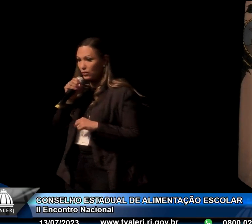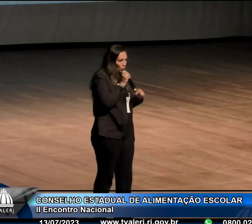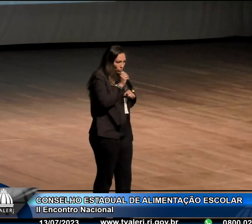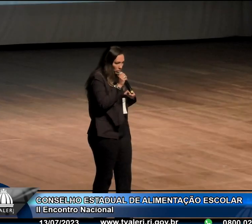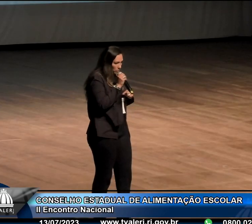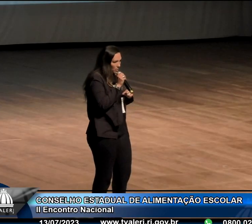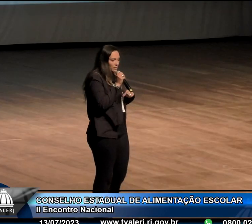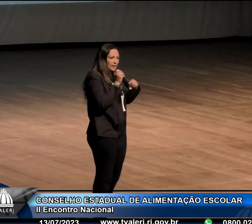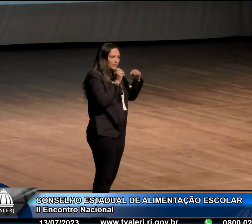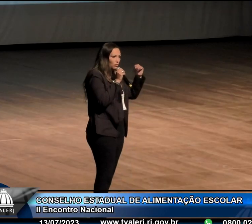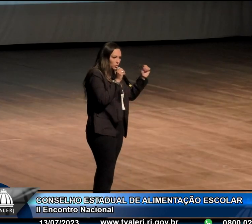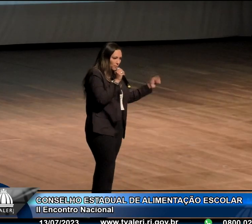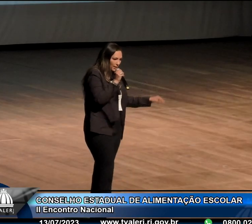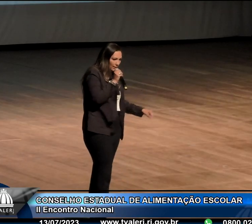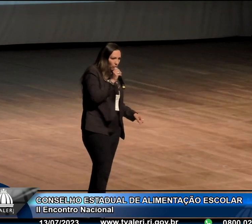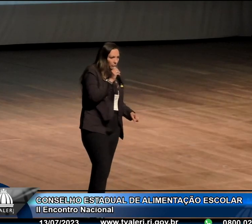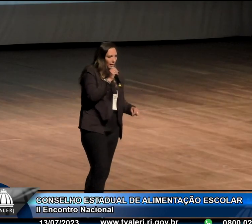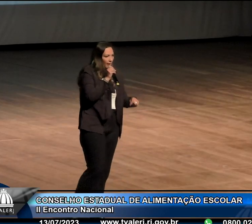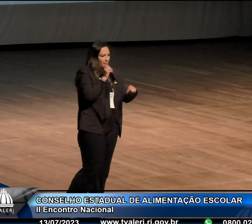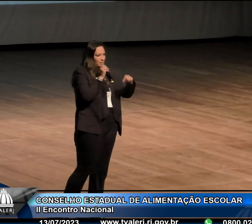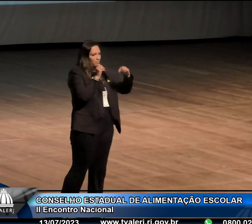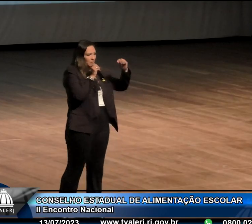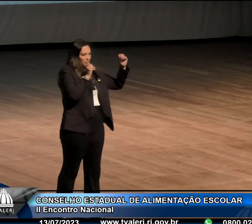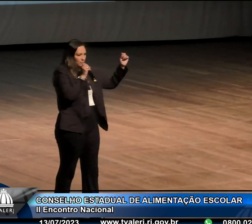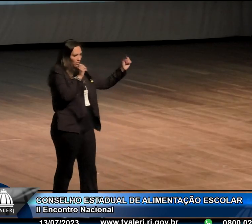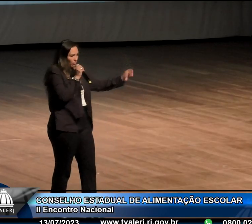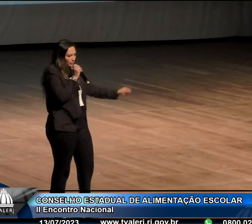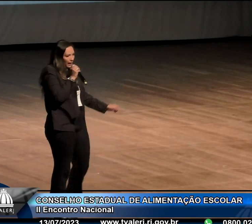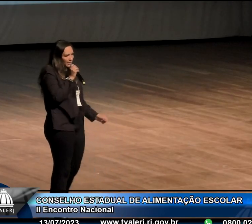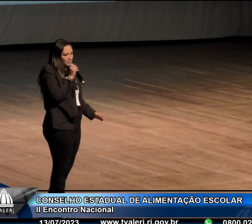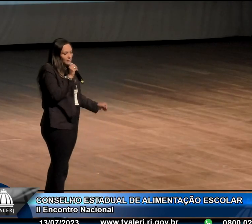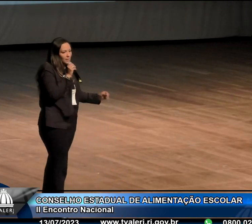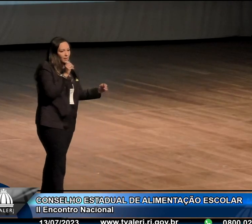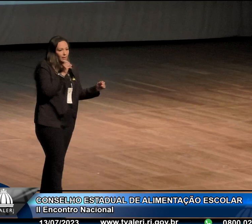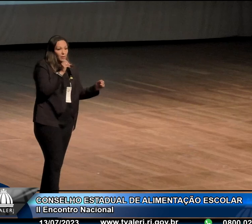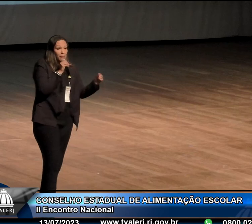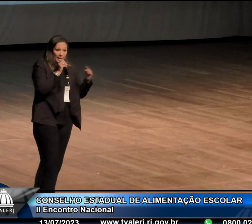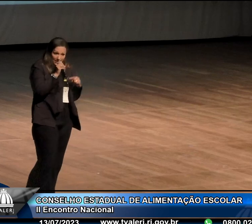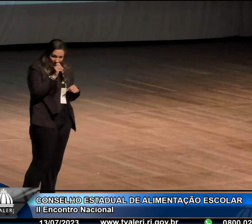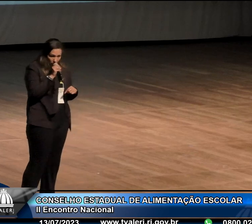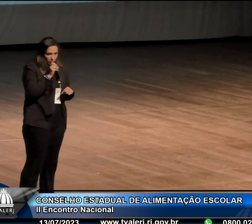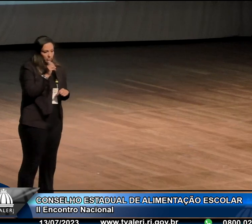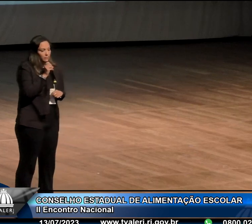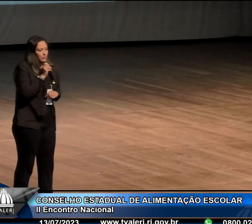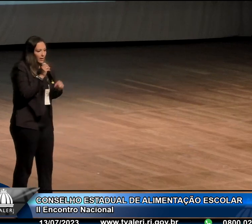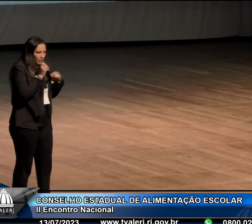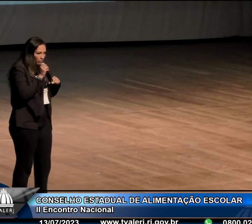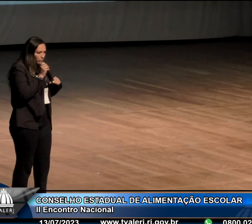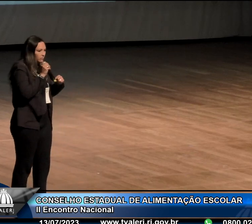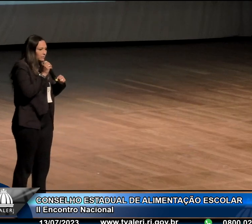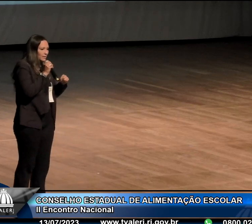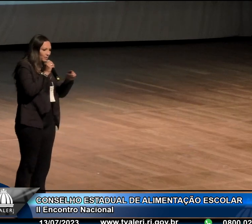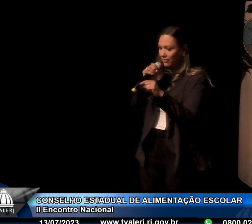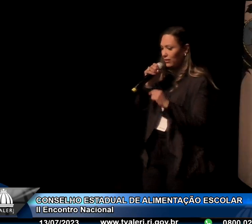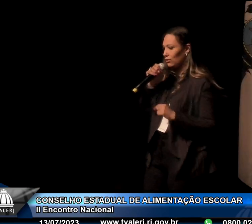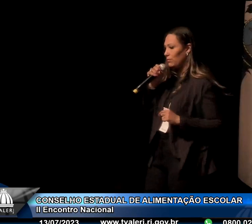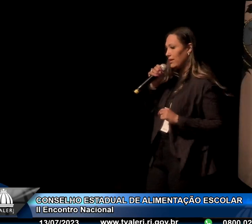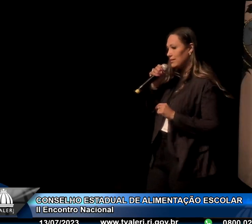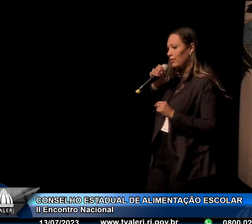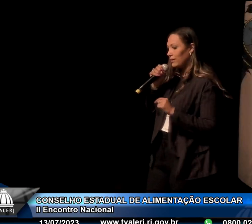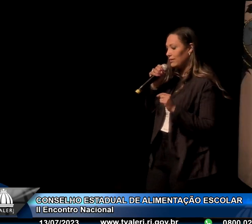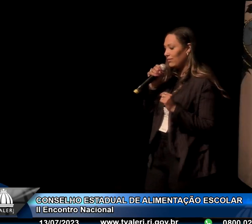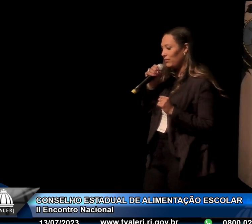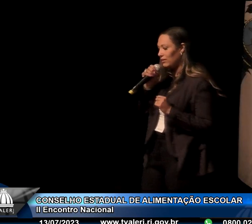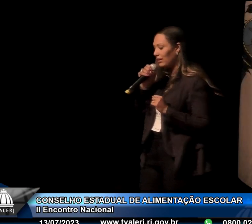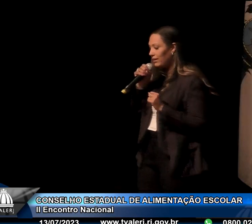todos sei que dor de barriga acontece empecilhos acontece mas eu eu tava até falando